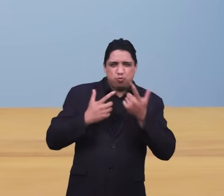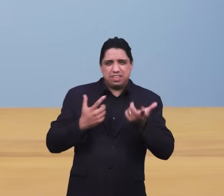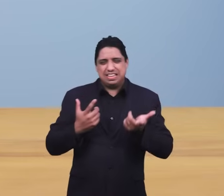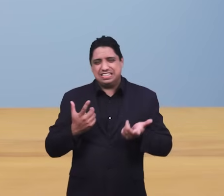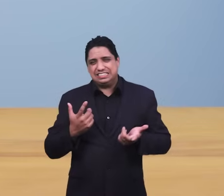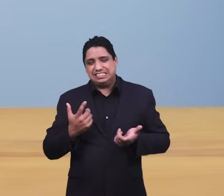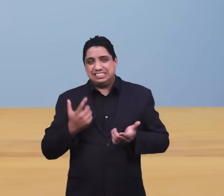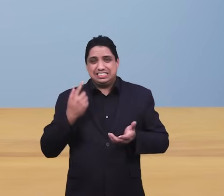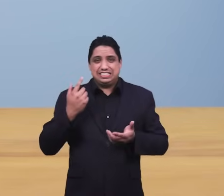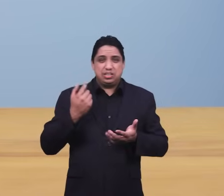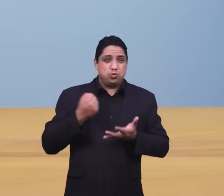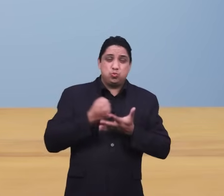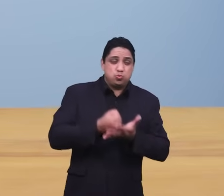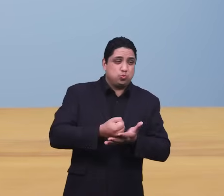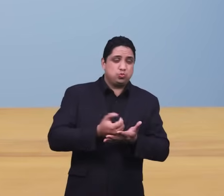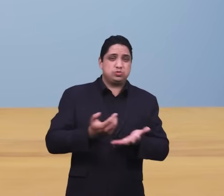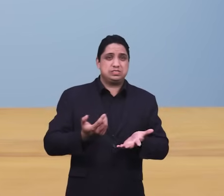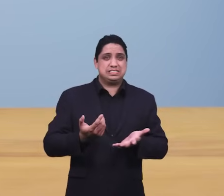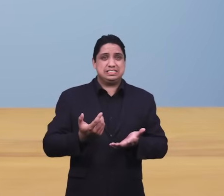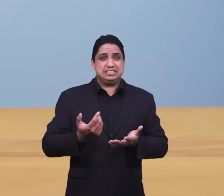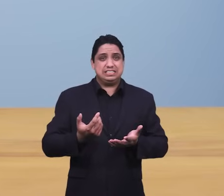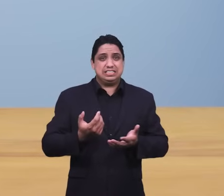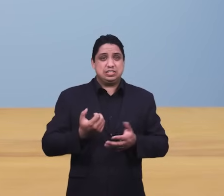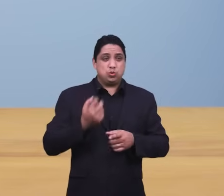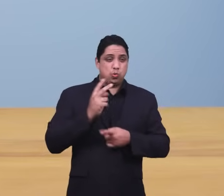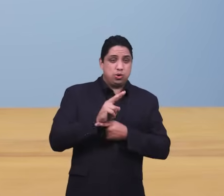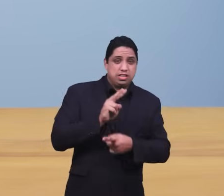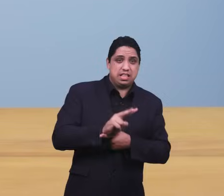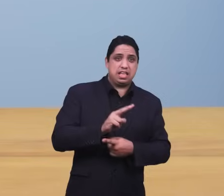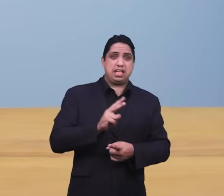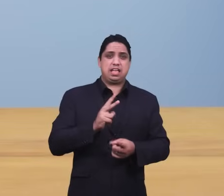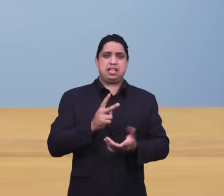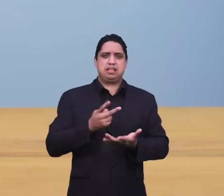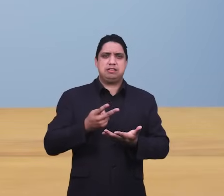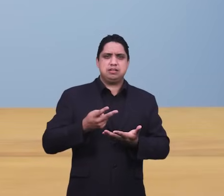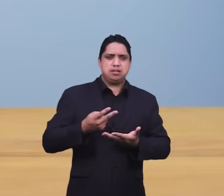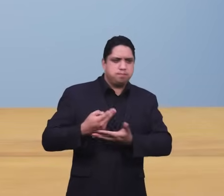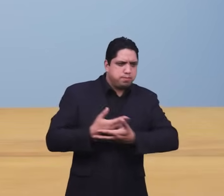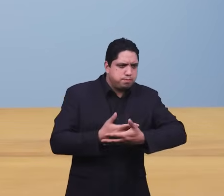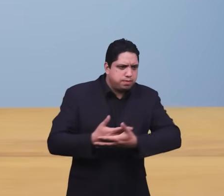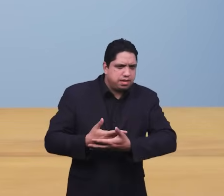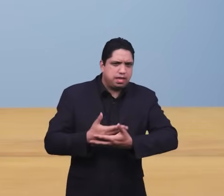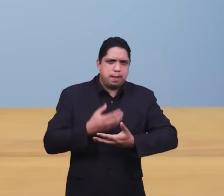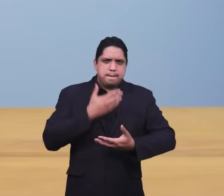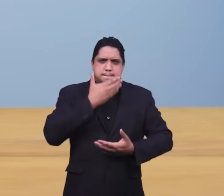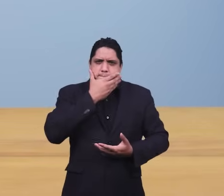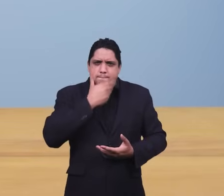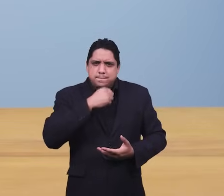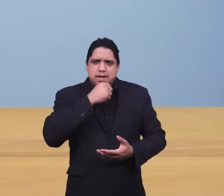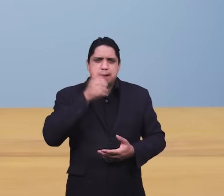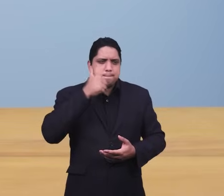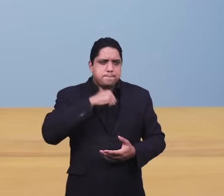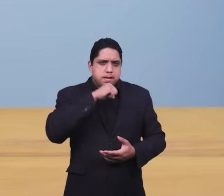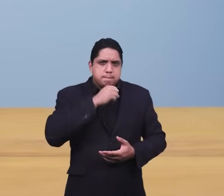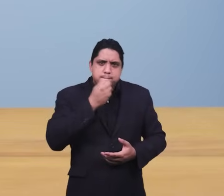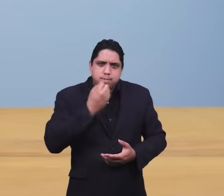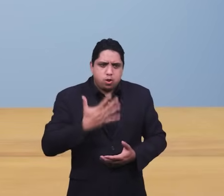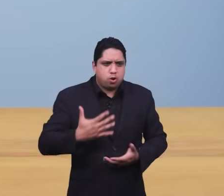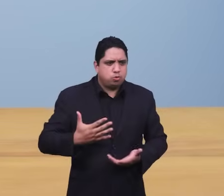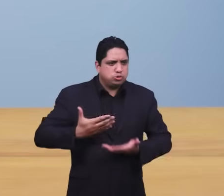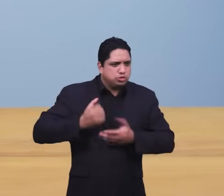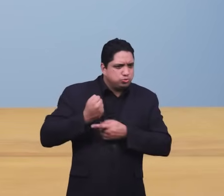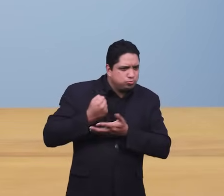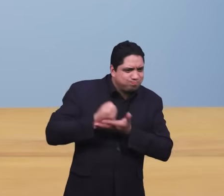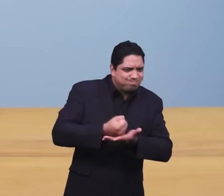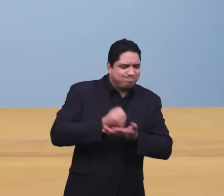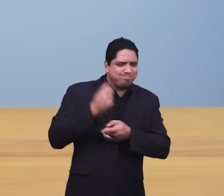dar conta dessa tarefa, de cuidar desse bebê, de ser bons pais para esse bebê, é muito grande nessa fase,